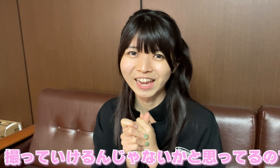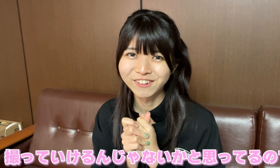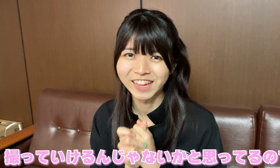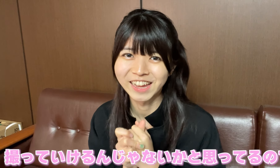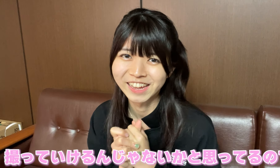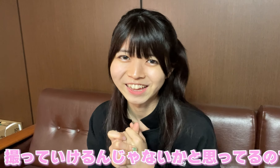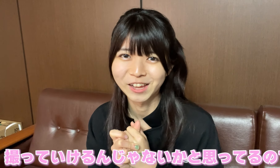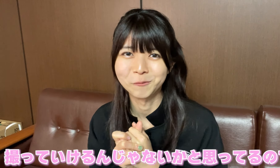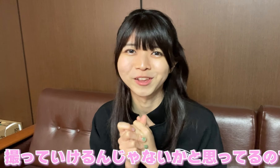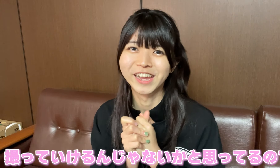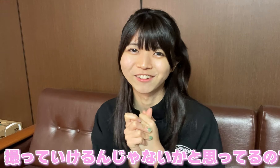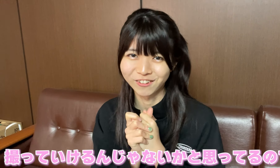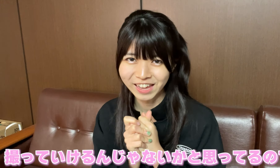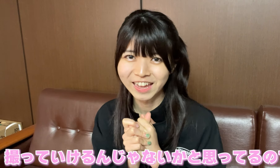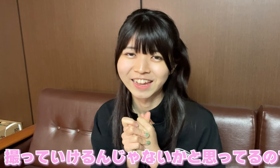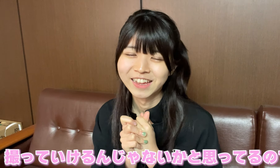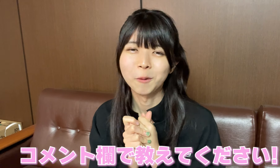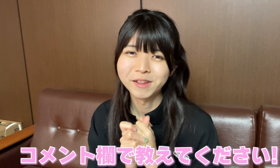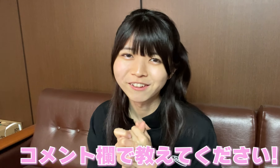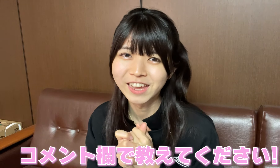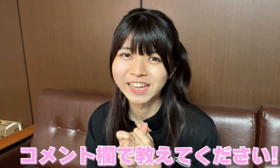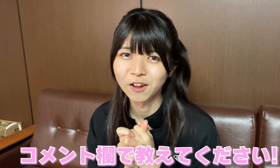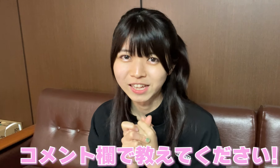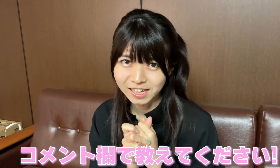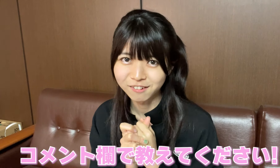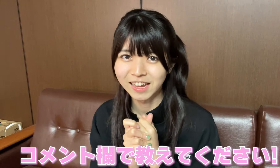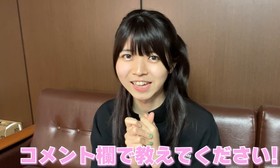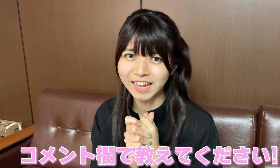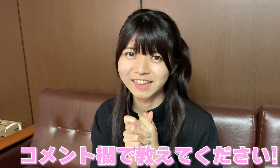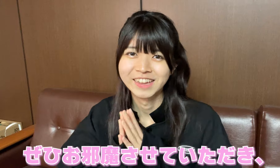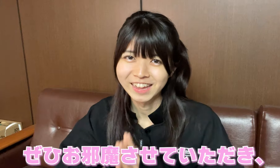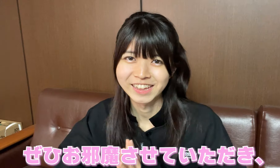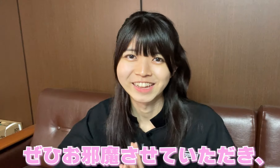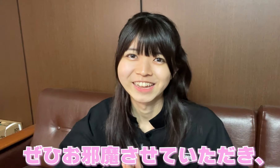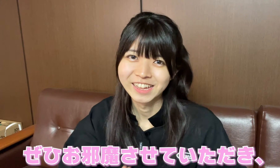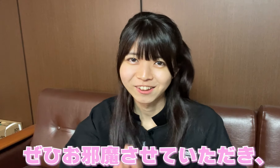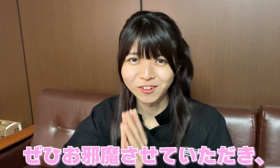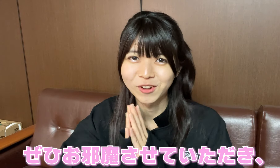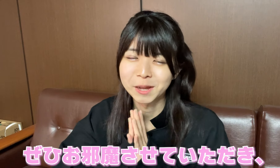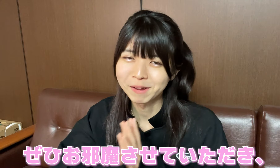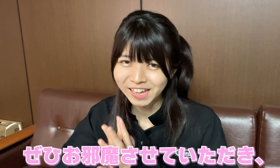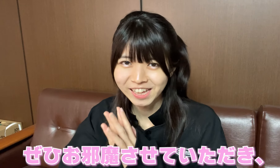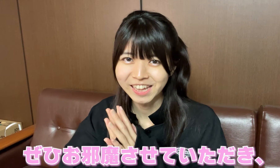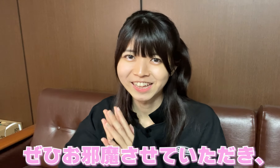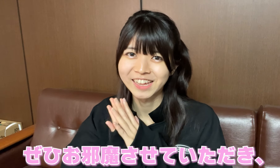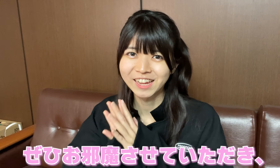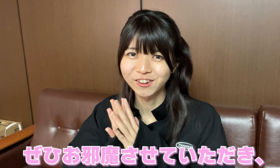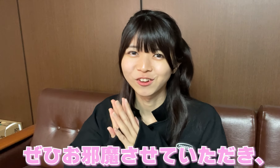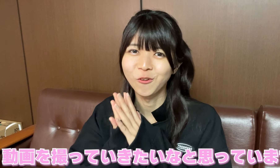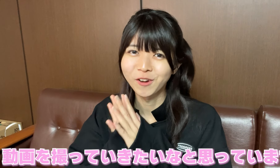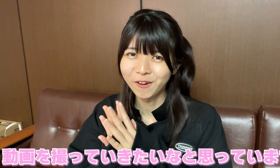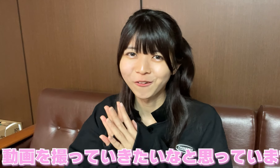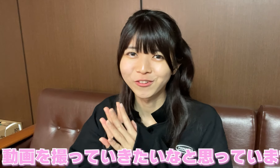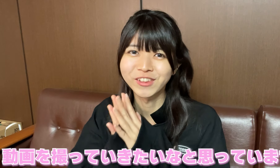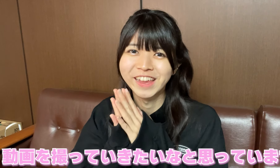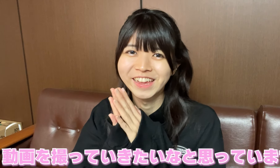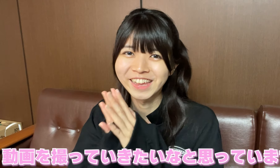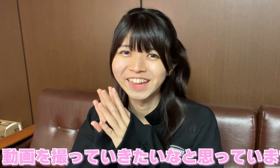んじゃないかって思ってるので、コメント欄で教えてください。ぜひそのお邪魔させていただく動画を撮っていきたいな